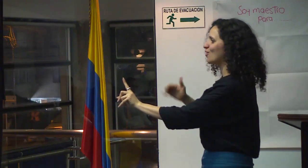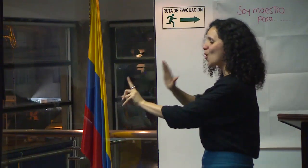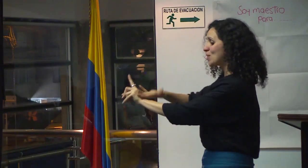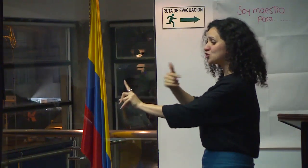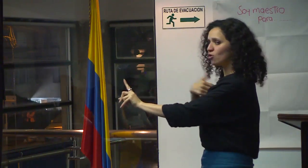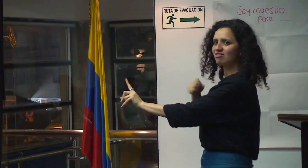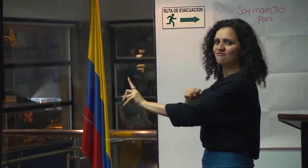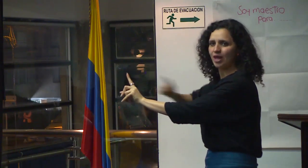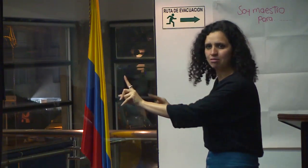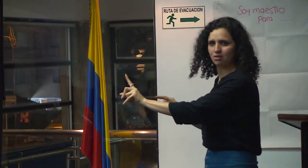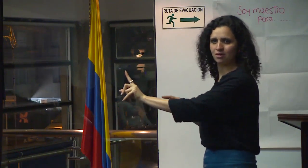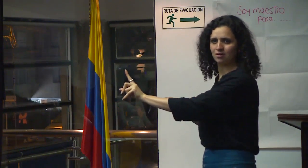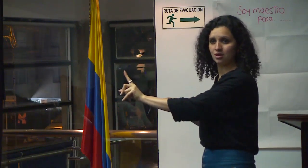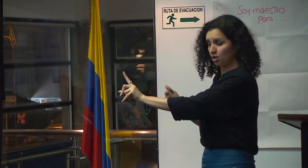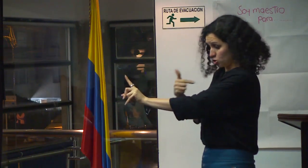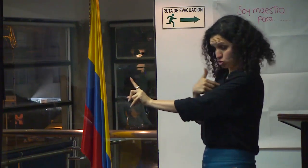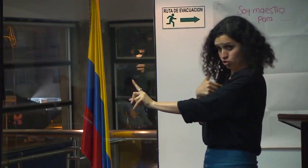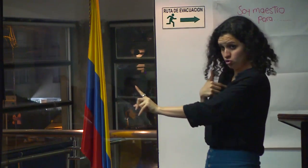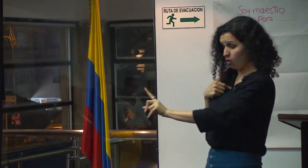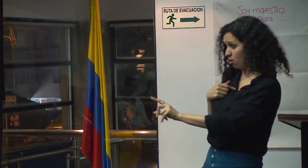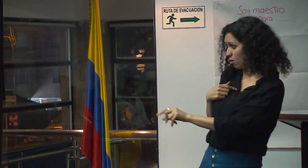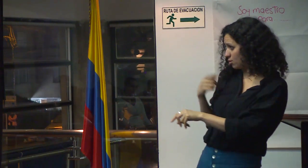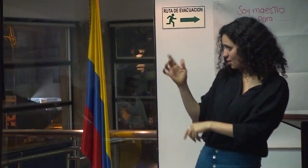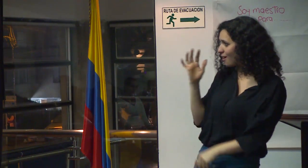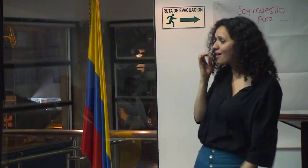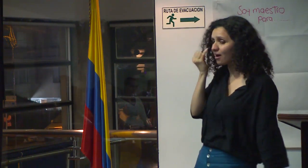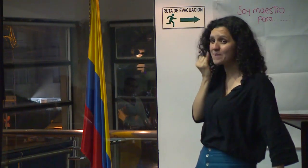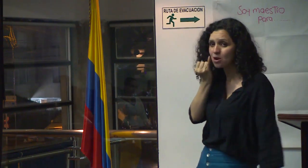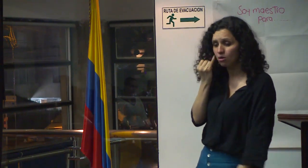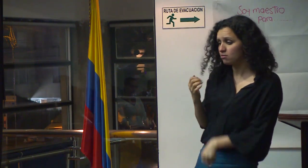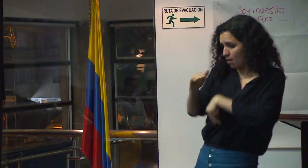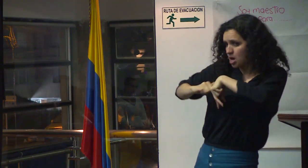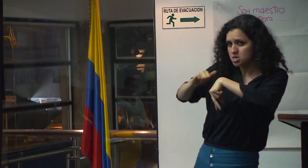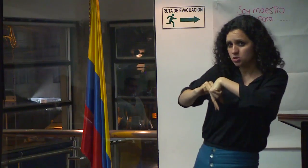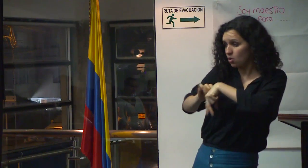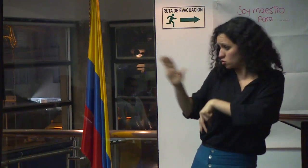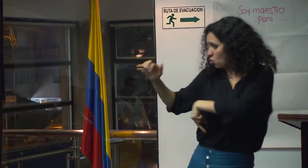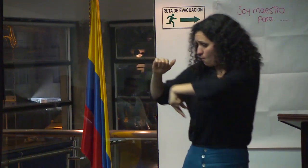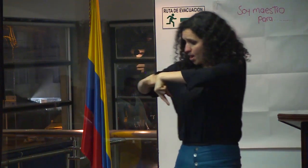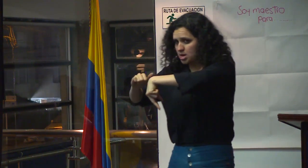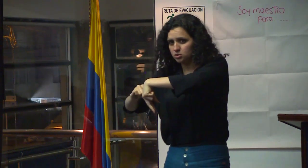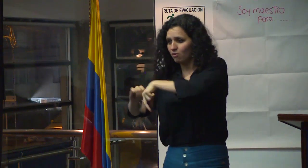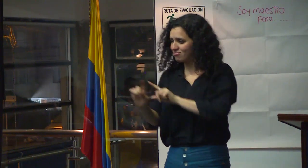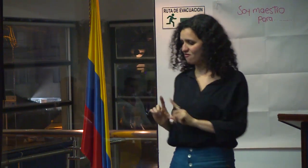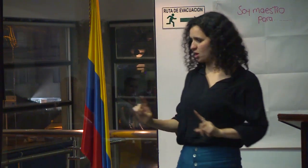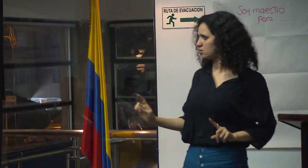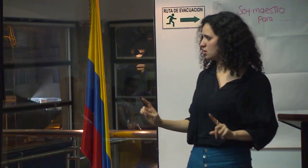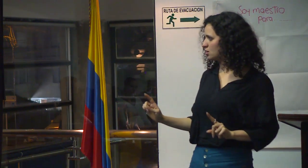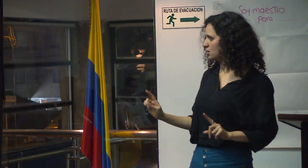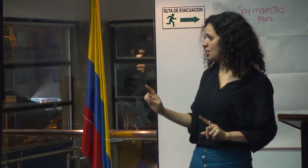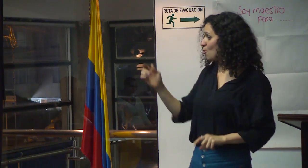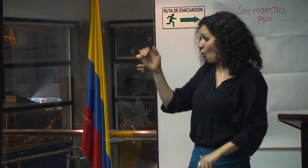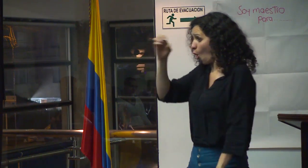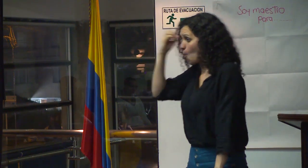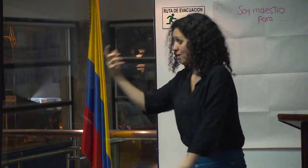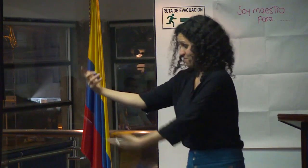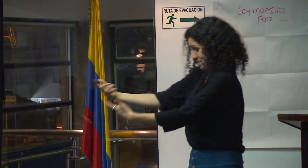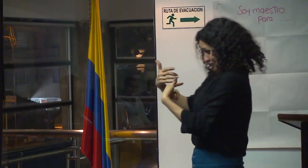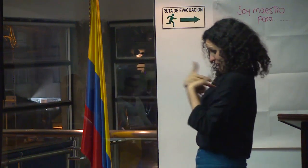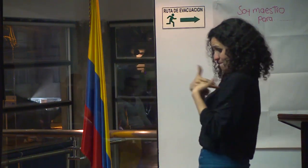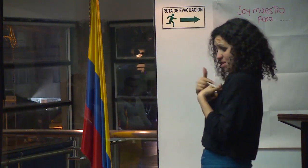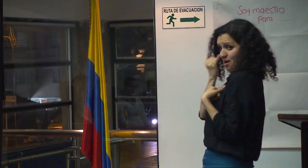Yo como maestro soy diferente a este otro maestro. Y si él fuera a enseñarme a mí, yo sería el otro,